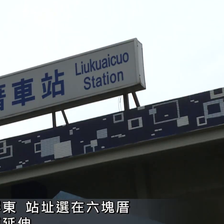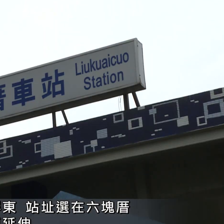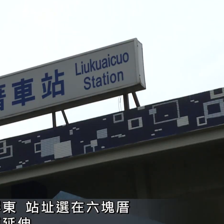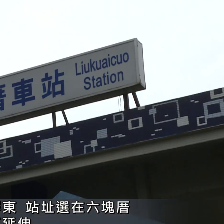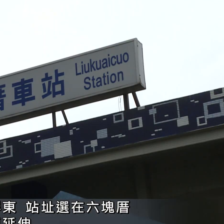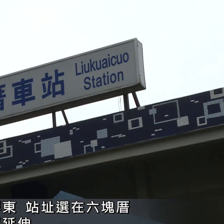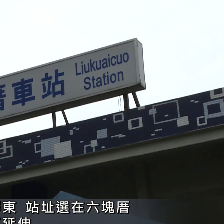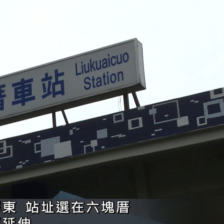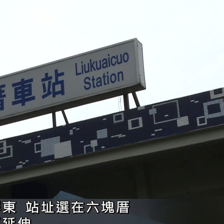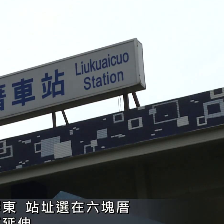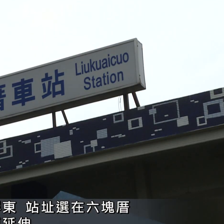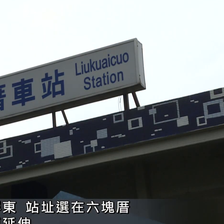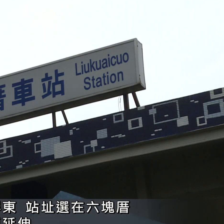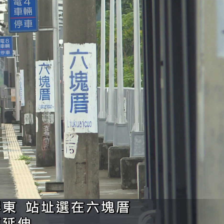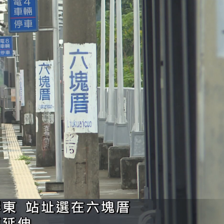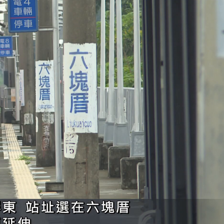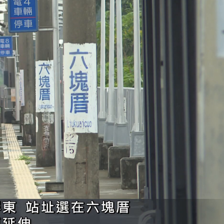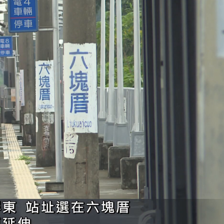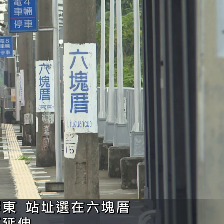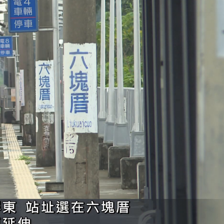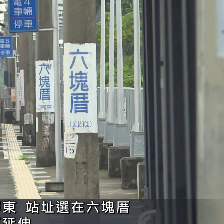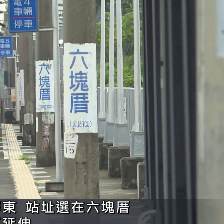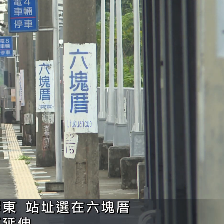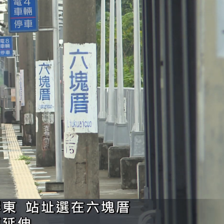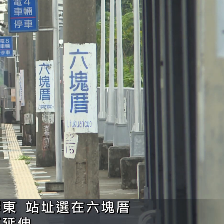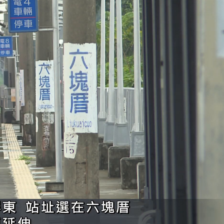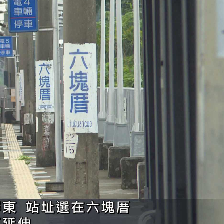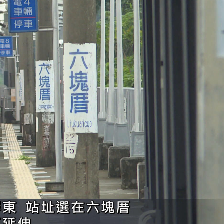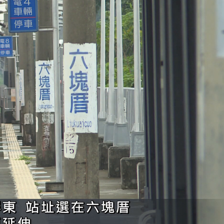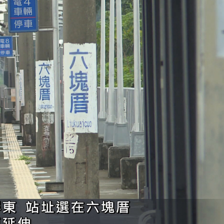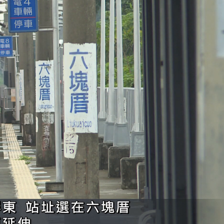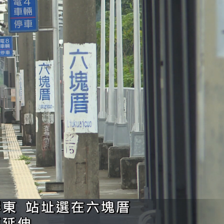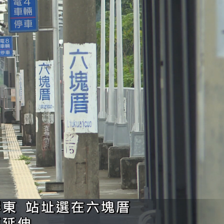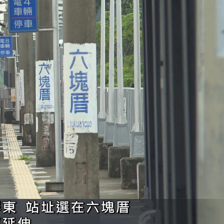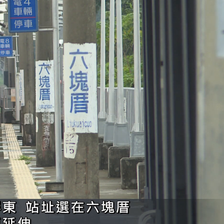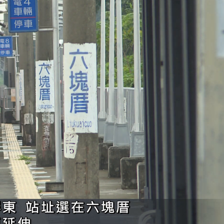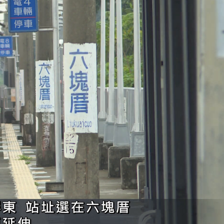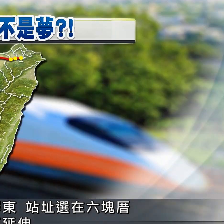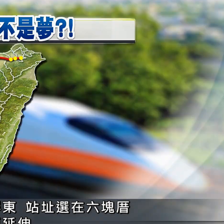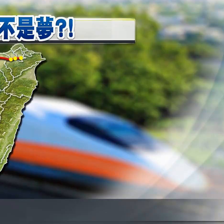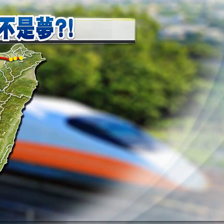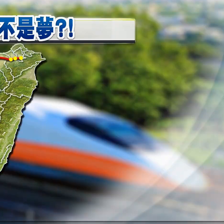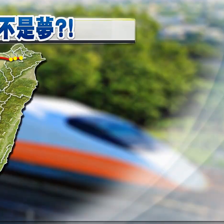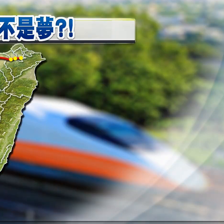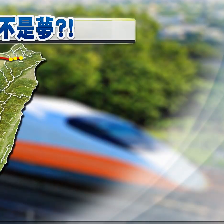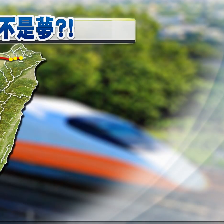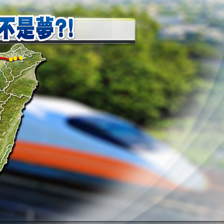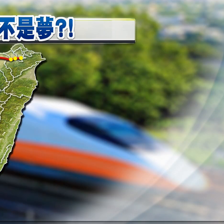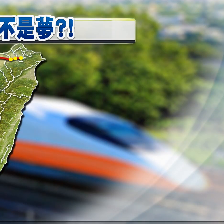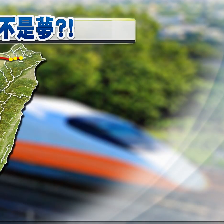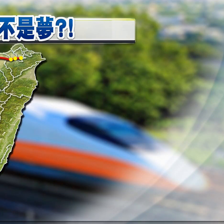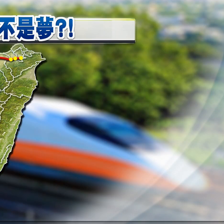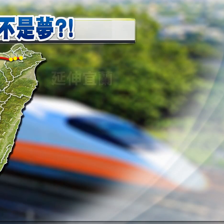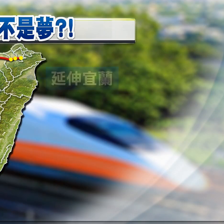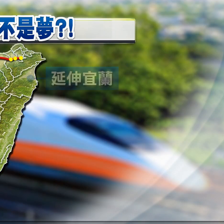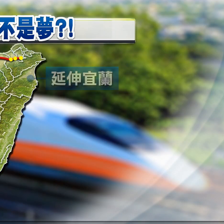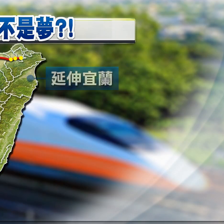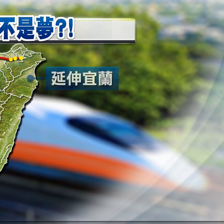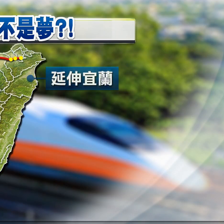铁南延屏东站址选在6块厝，就是考量可以再延伸。目前高铁规划南延以及延伸宜兰，另外花